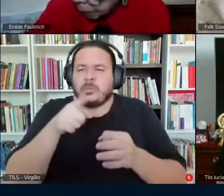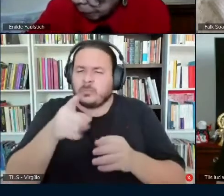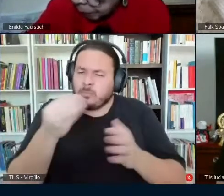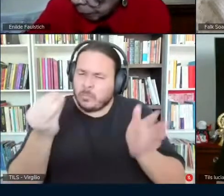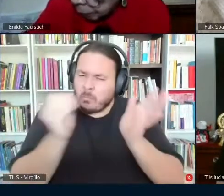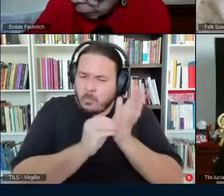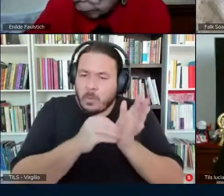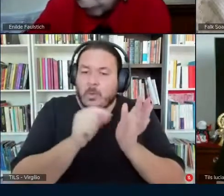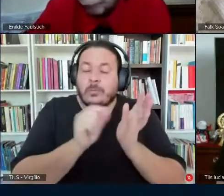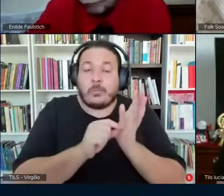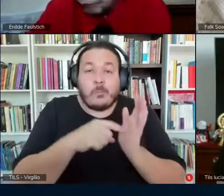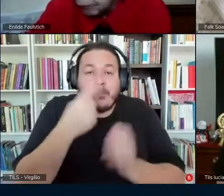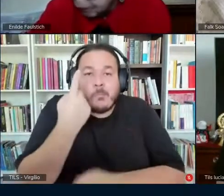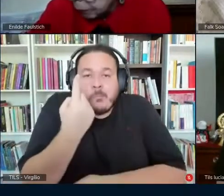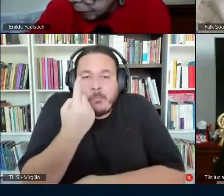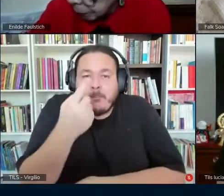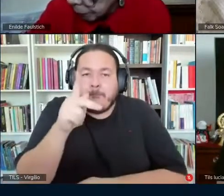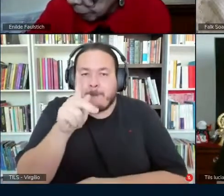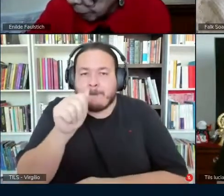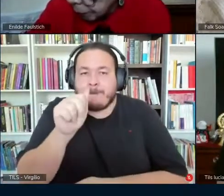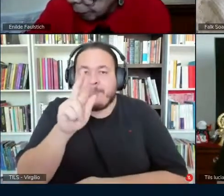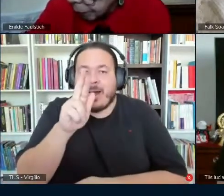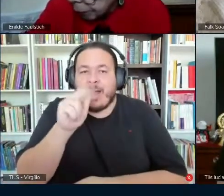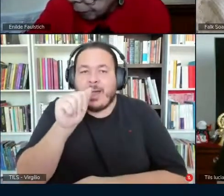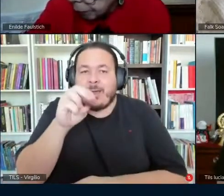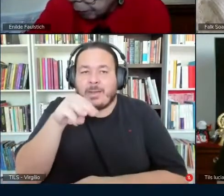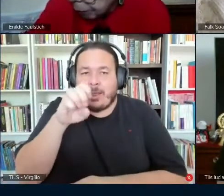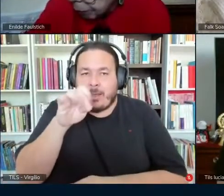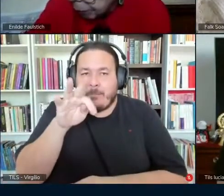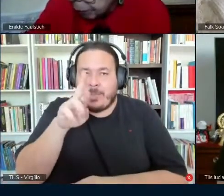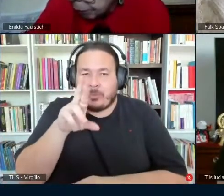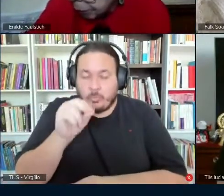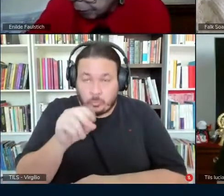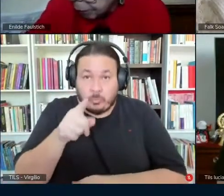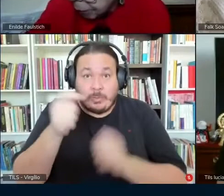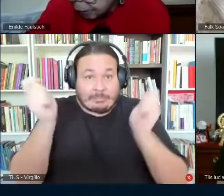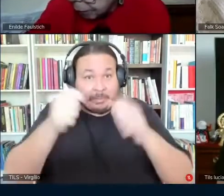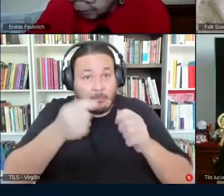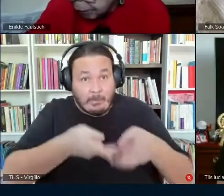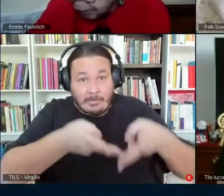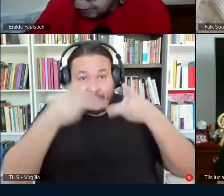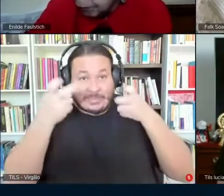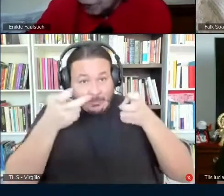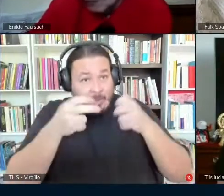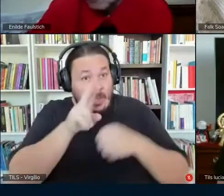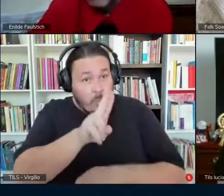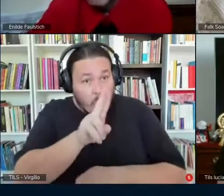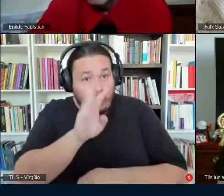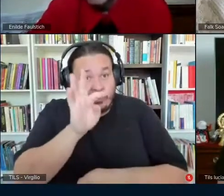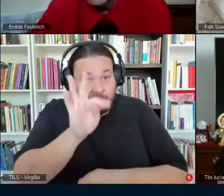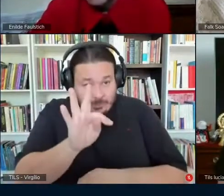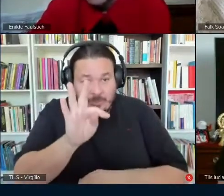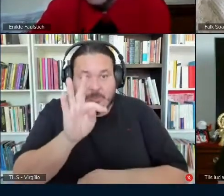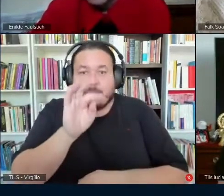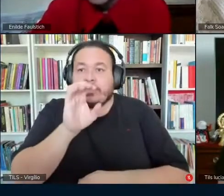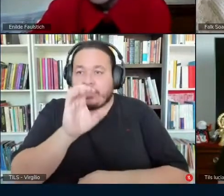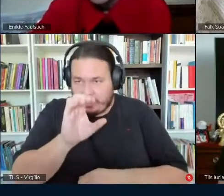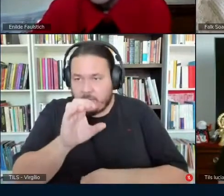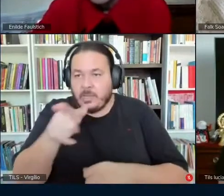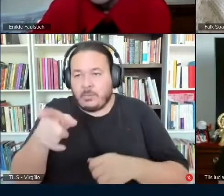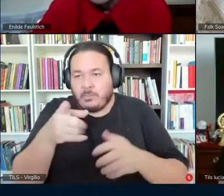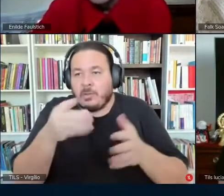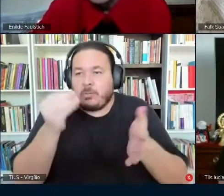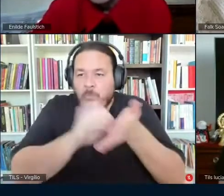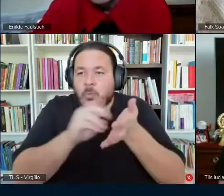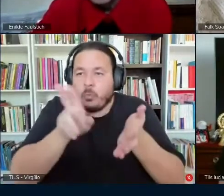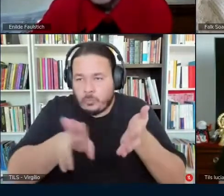dos parâmetros que é possível perceber na unidade terminológica conceitual que você aborda é